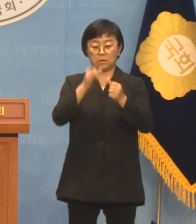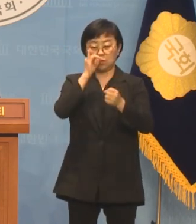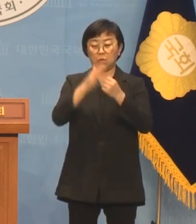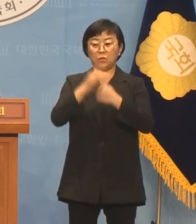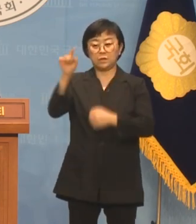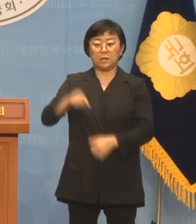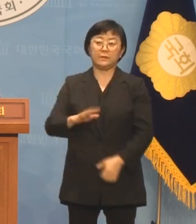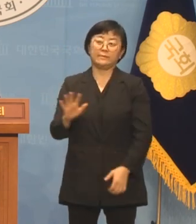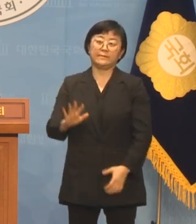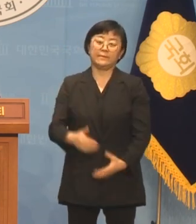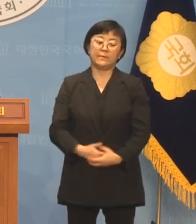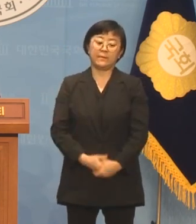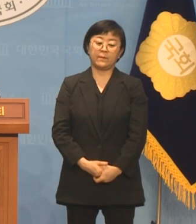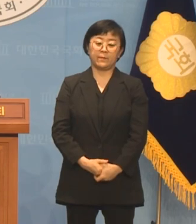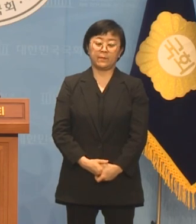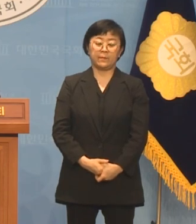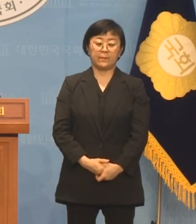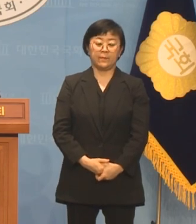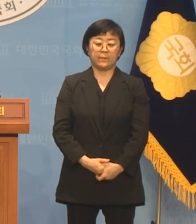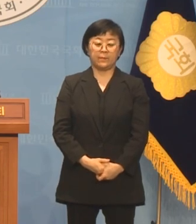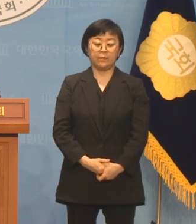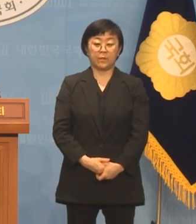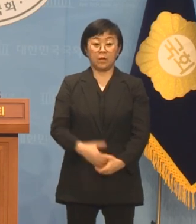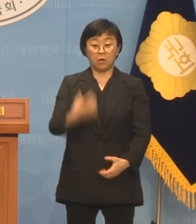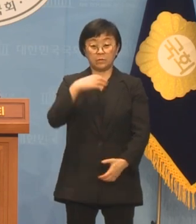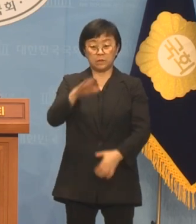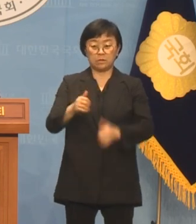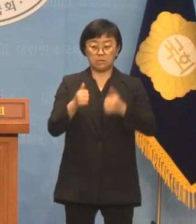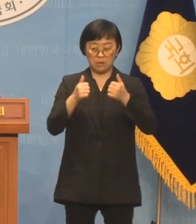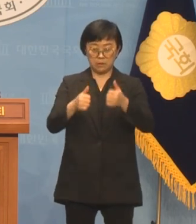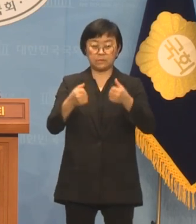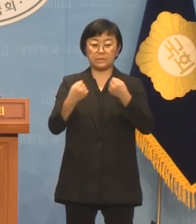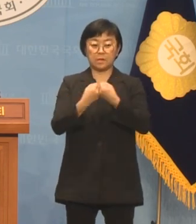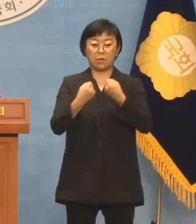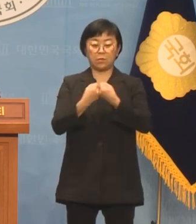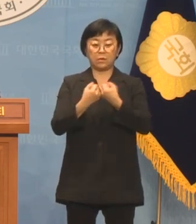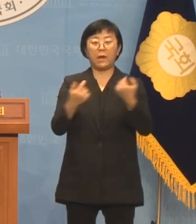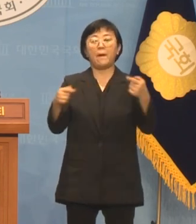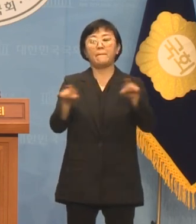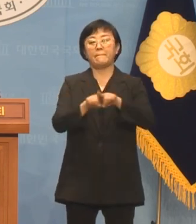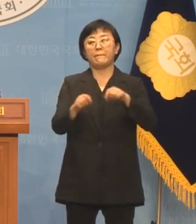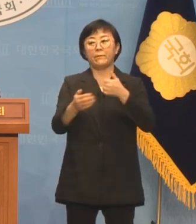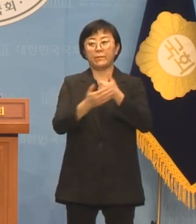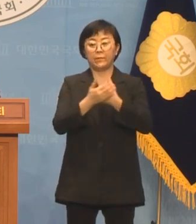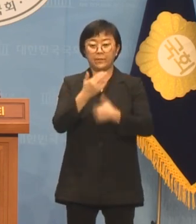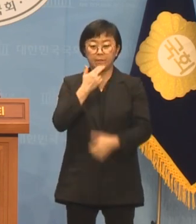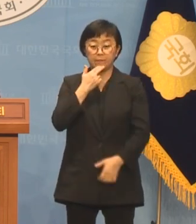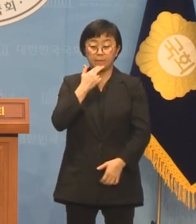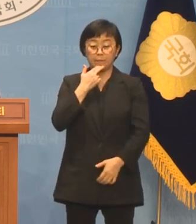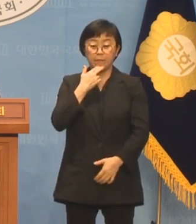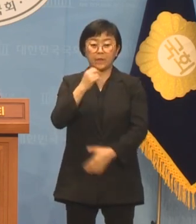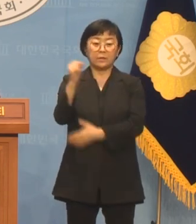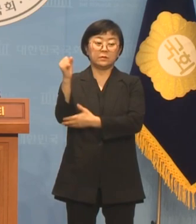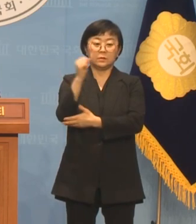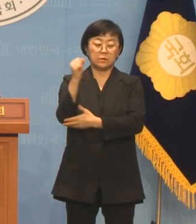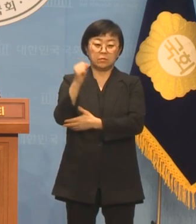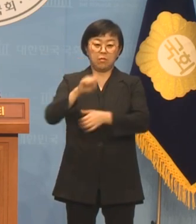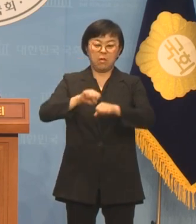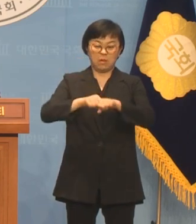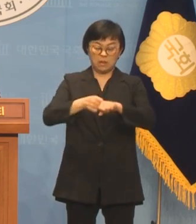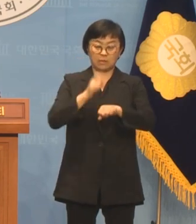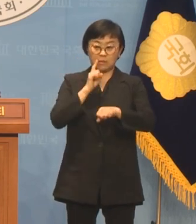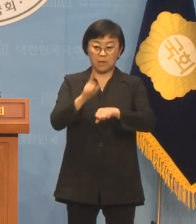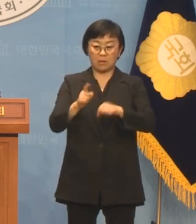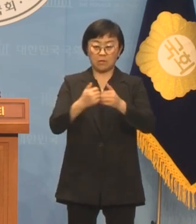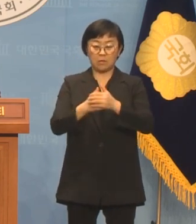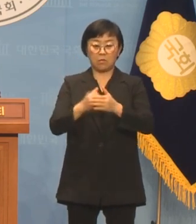오지 않았습니다. 험지에서 열심히 싸우고 있는 동지를 도와주기는커녕 흔들어대고 억지스러운